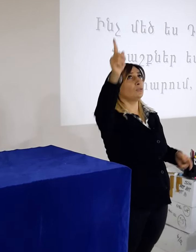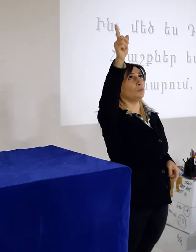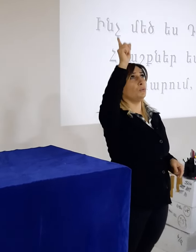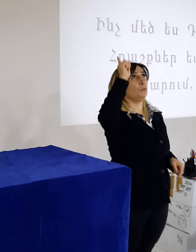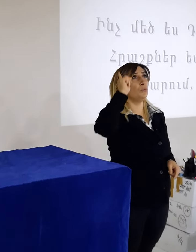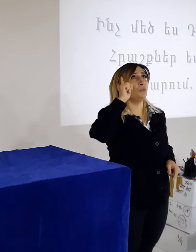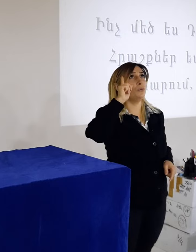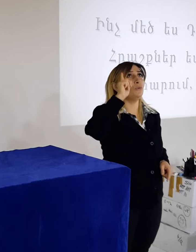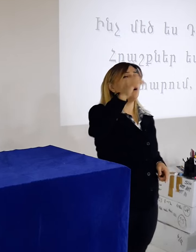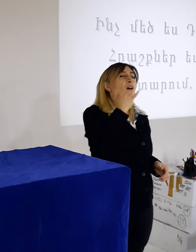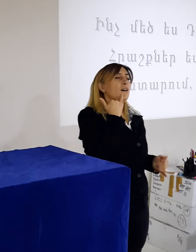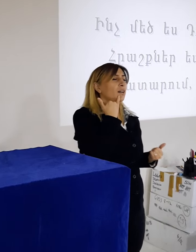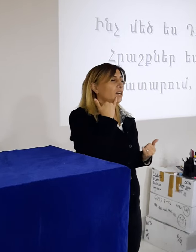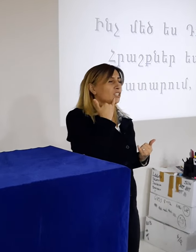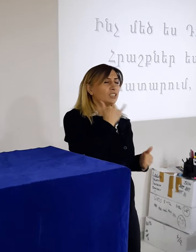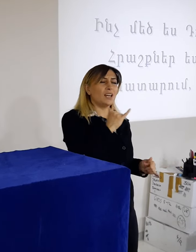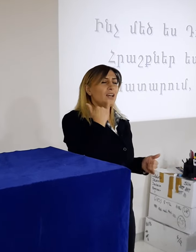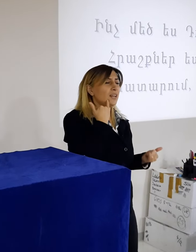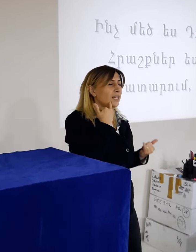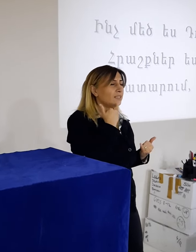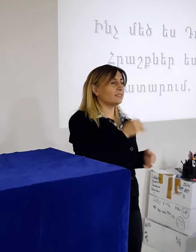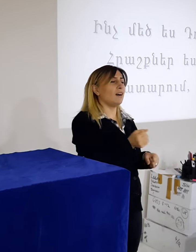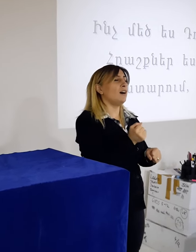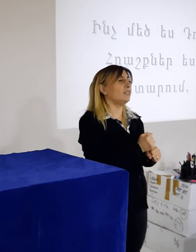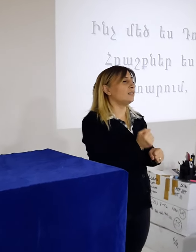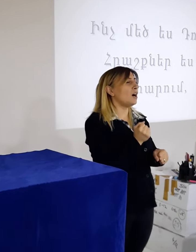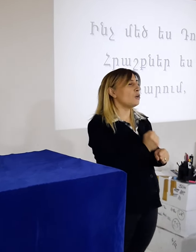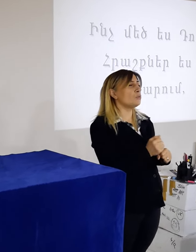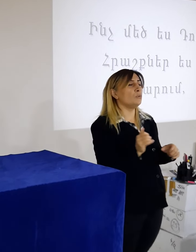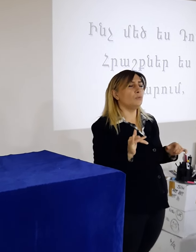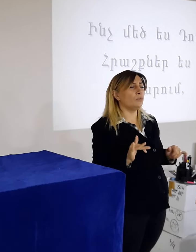է Ձուր, հրաշքեր ես